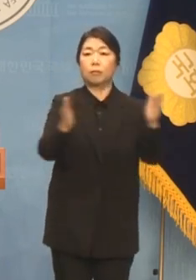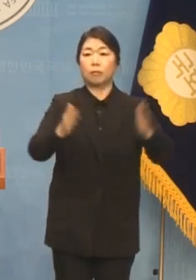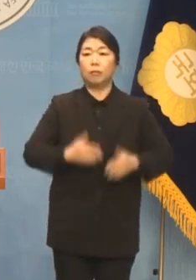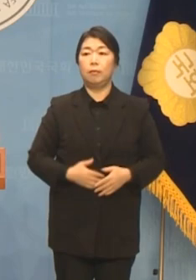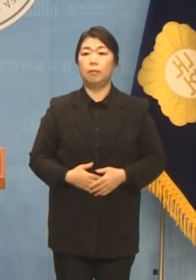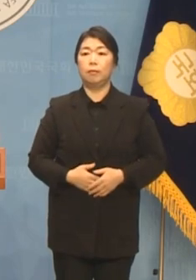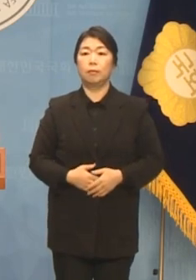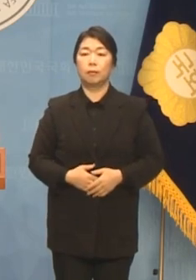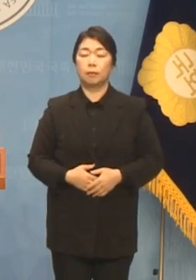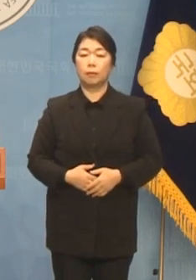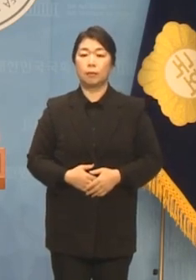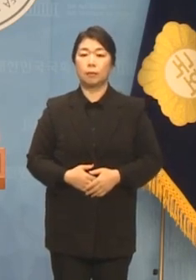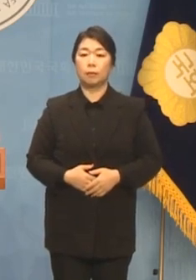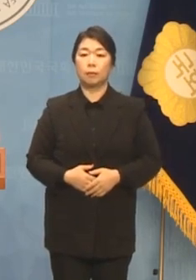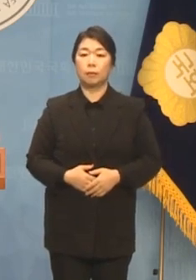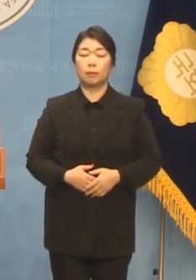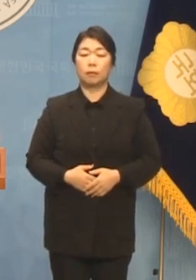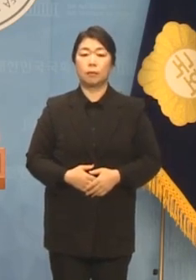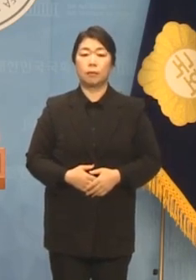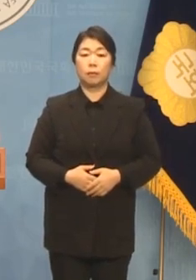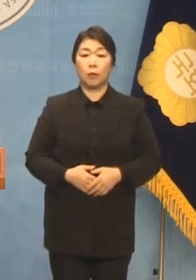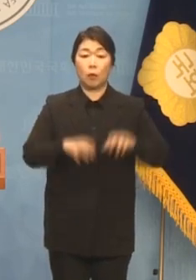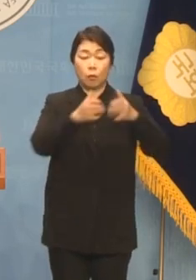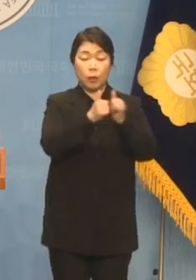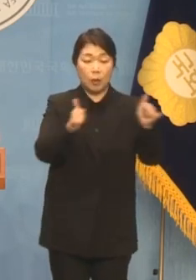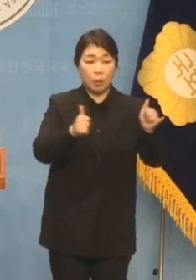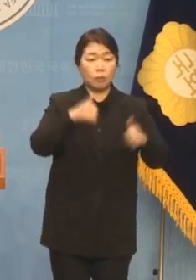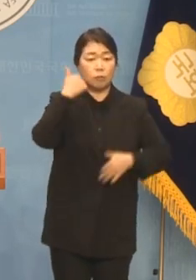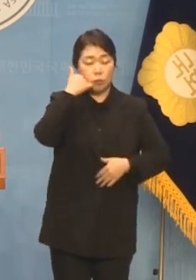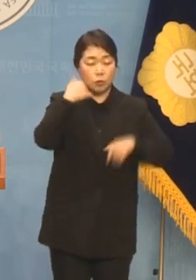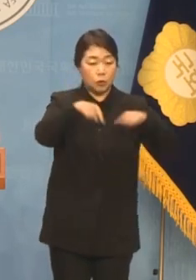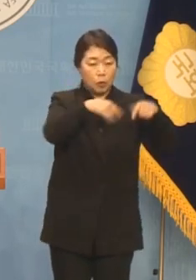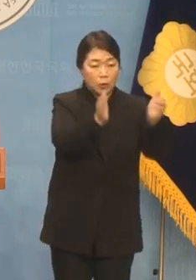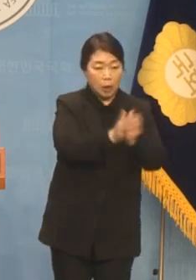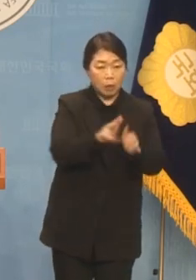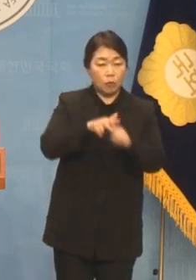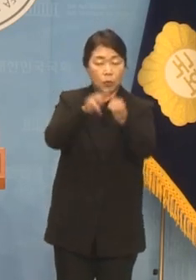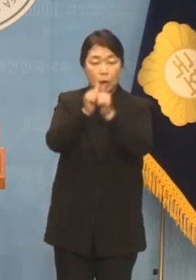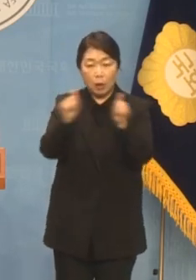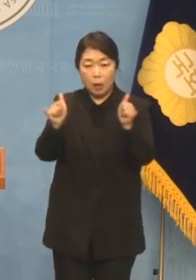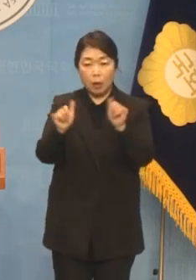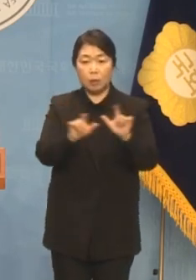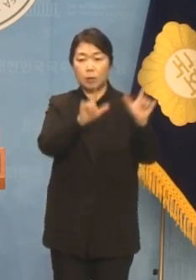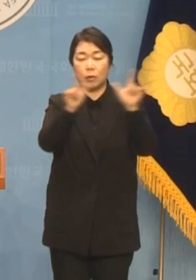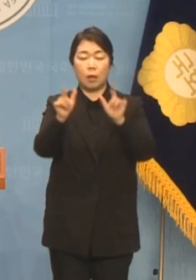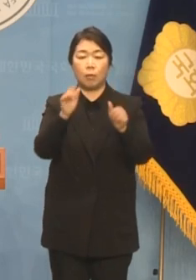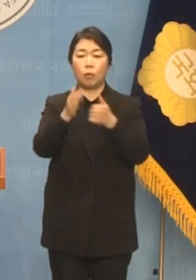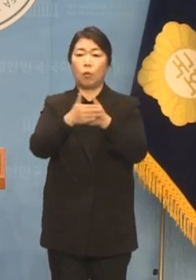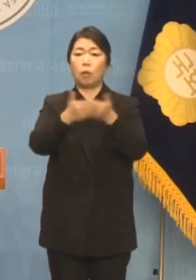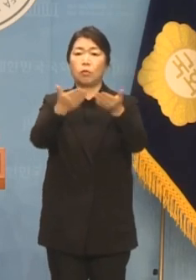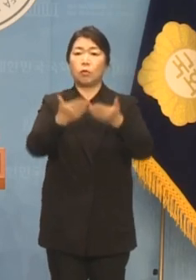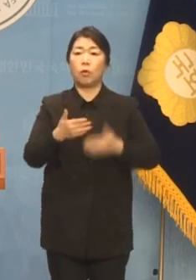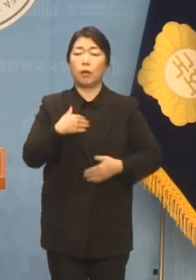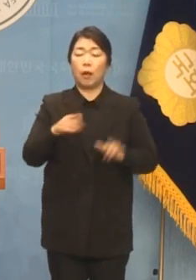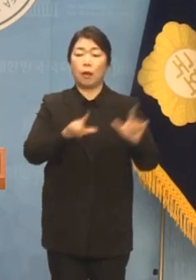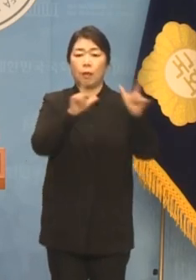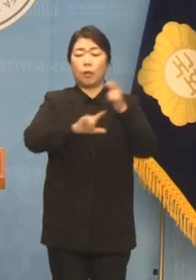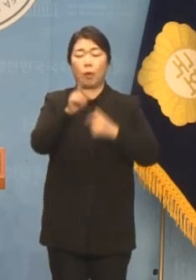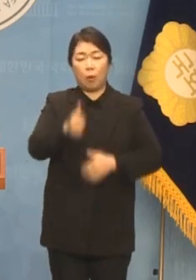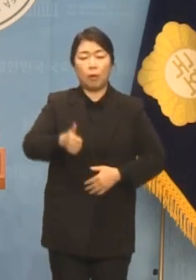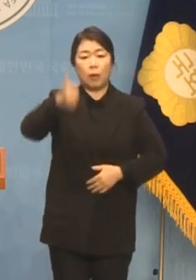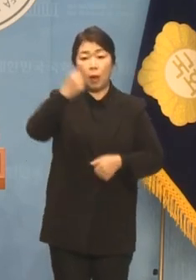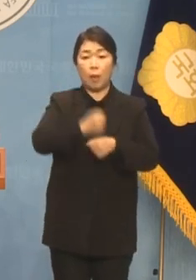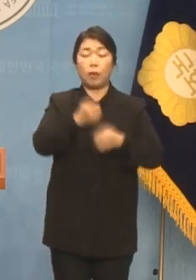시작됐습니다 국민은 어느 정당과 후보가 민생과 경제를 살려내고 내 삶을 나아지게 할지